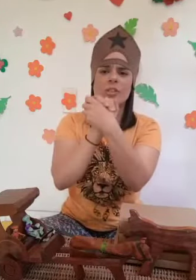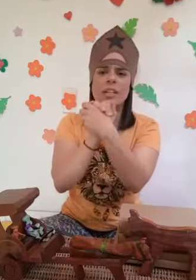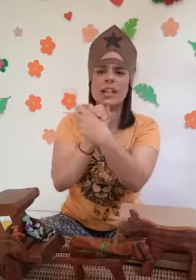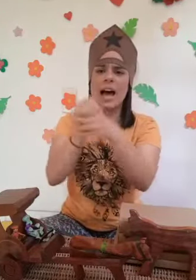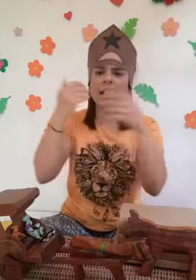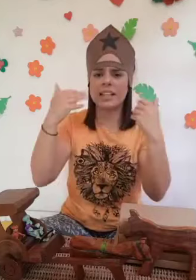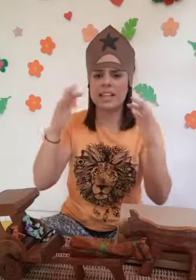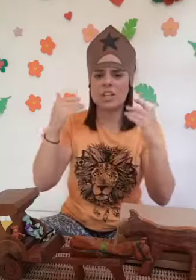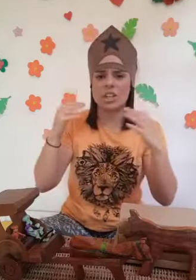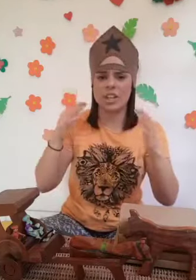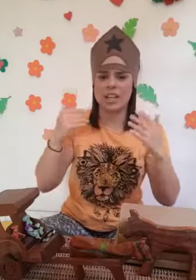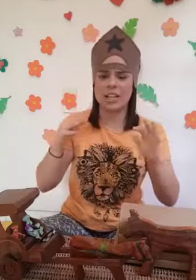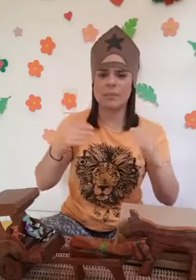que lá deixei.